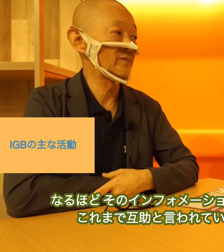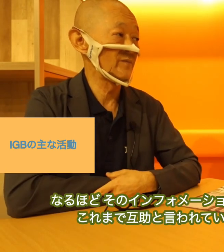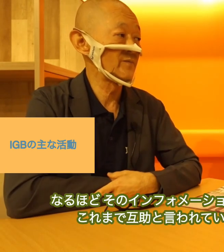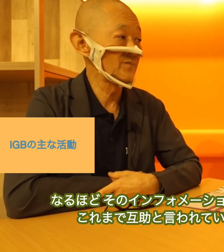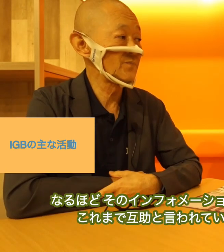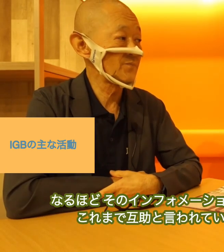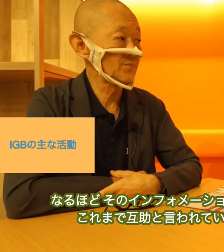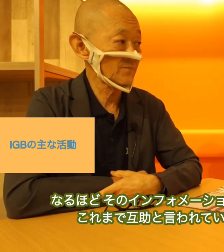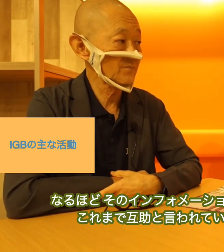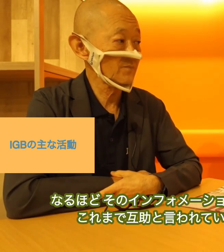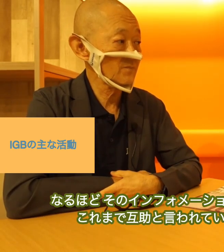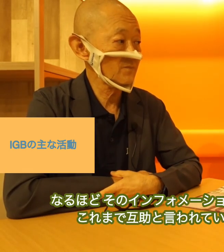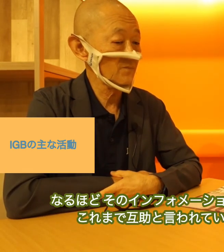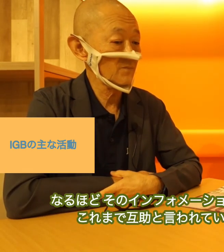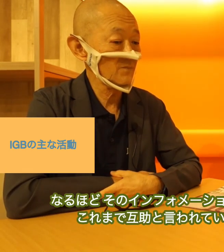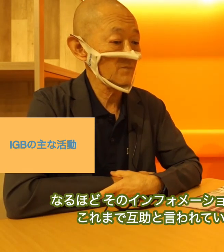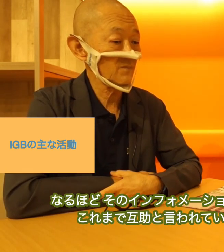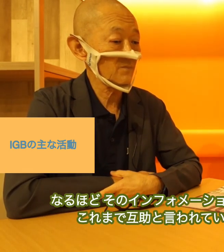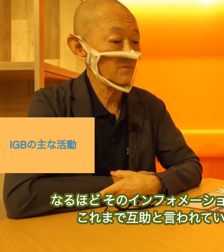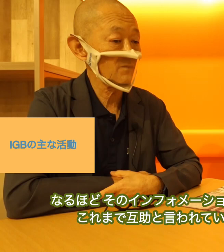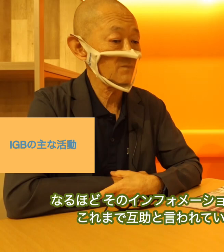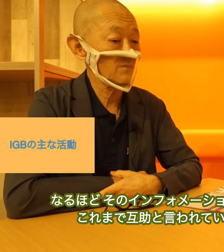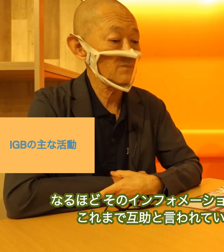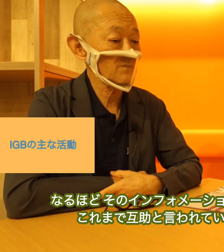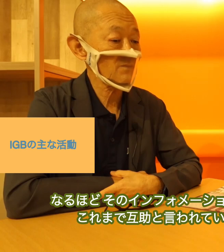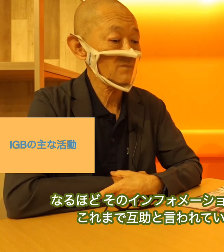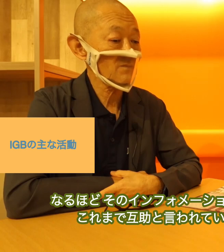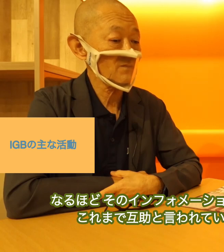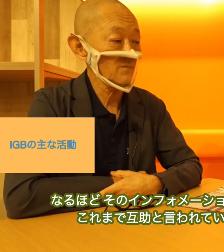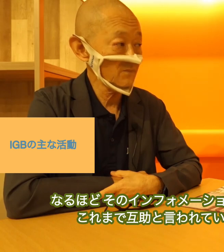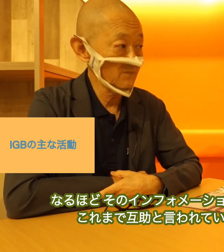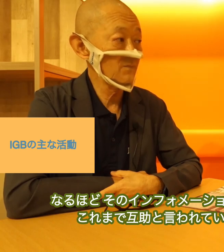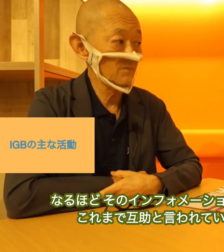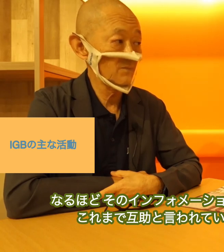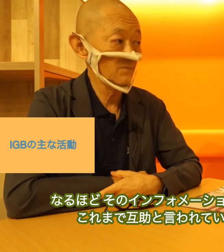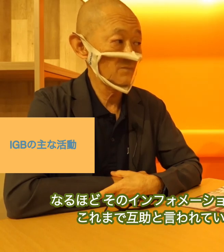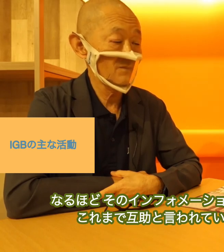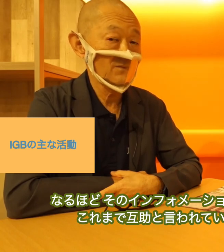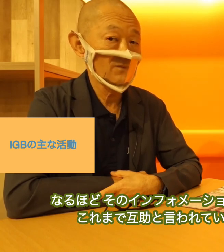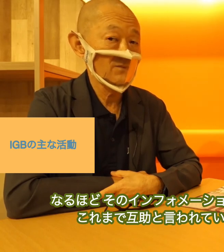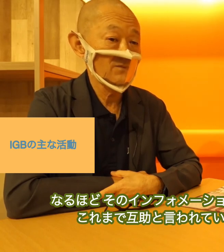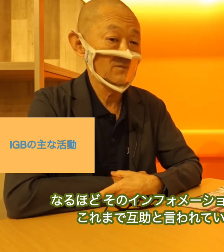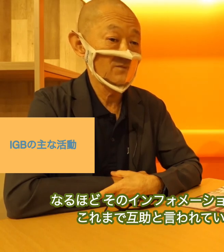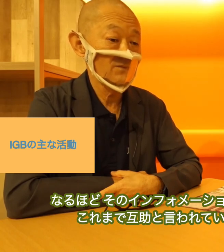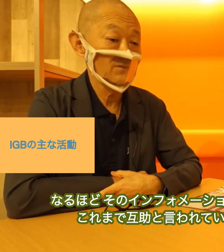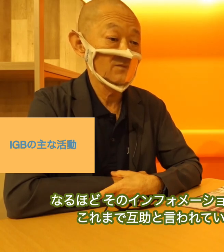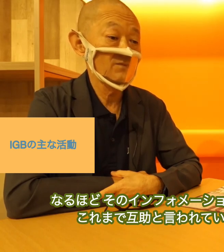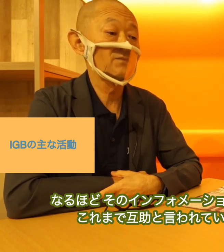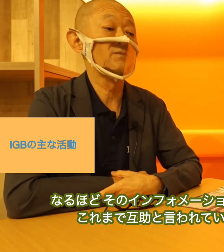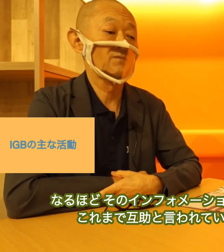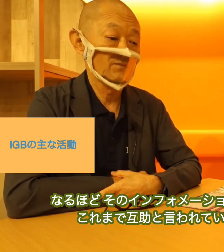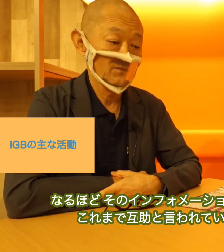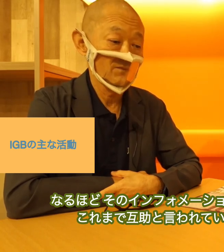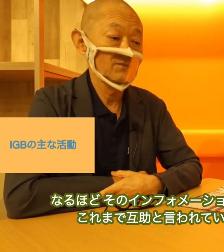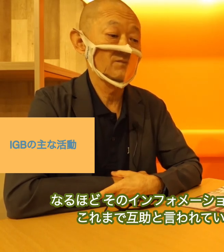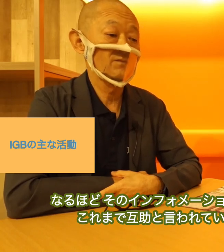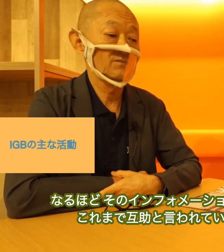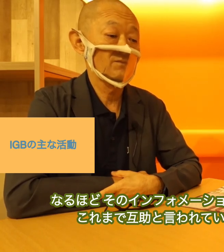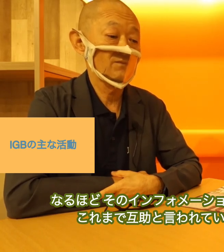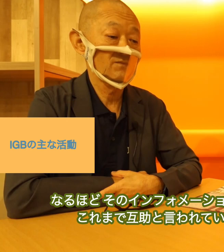るほど。そのインフォメーションギャップバスターの中には、まあ、これまで互助と言われていたものが含まれていない